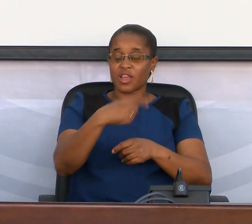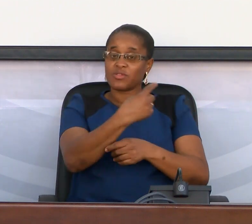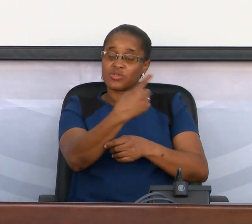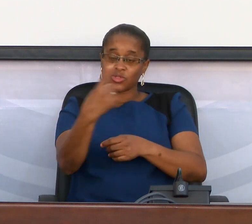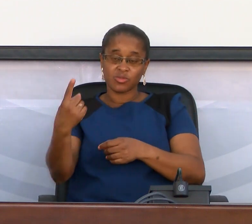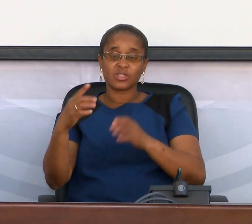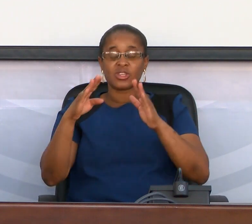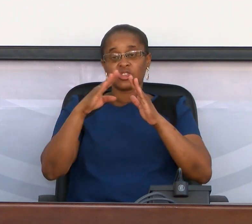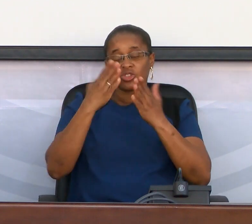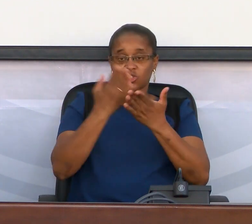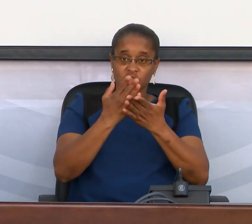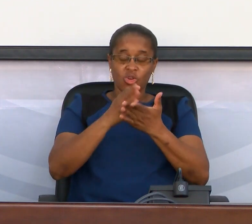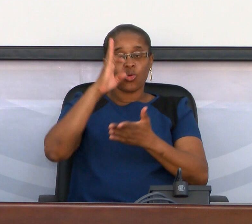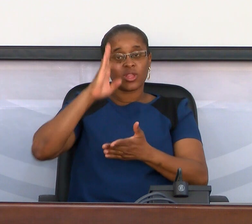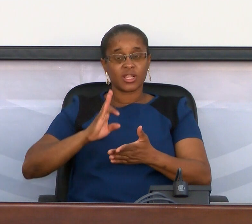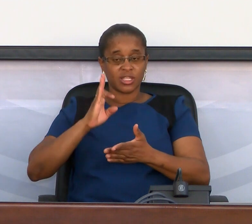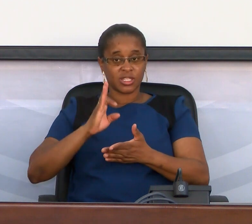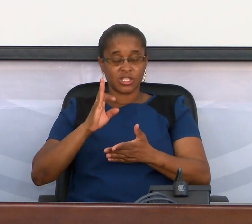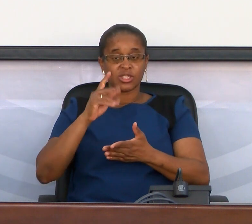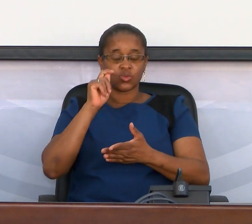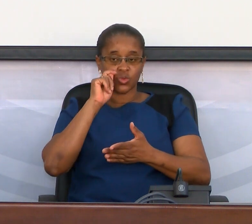isolamento da Escola de Hotelaria e Turismo.